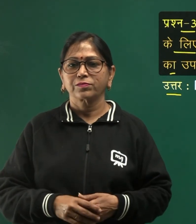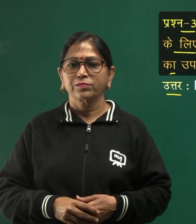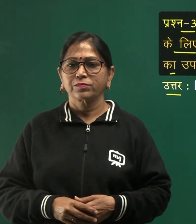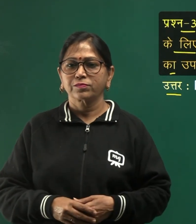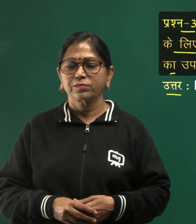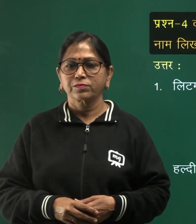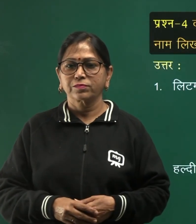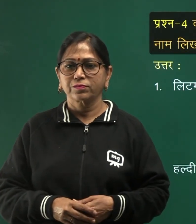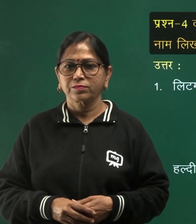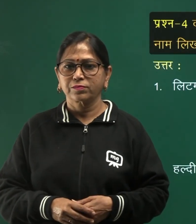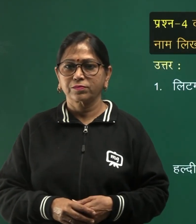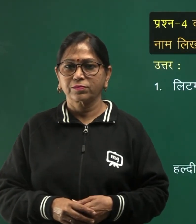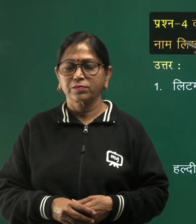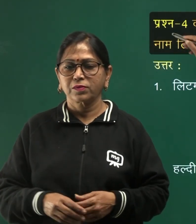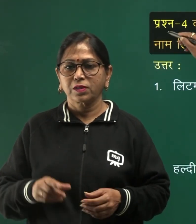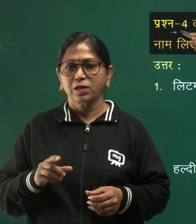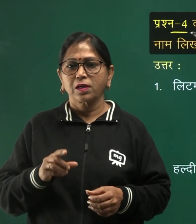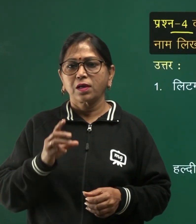11 सोडा